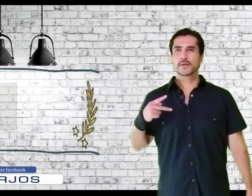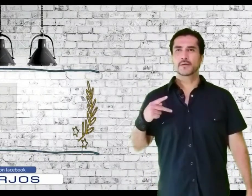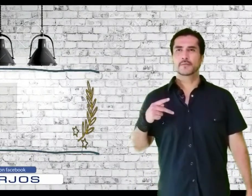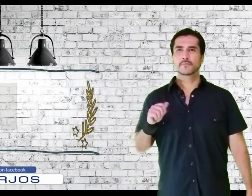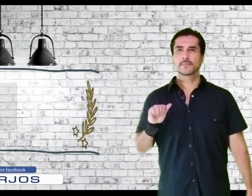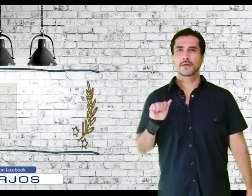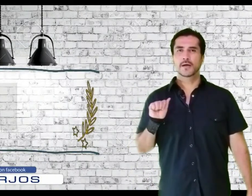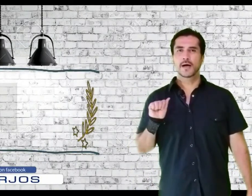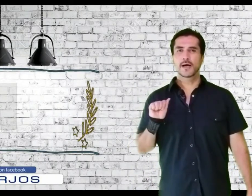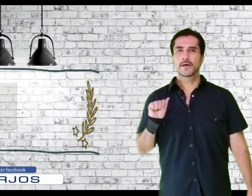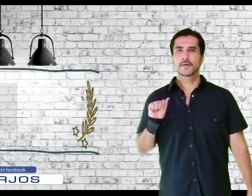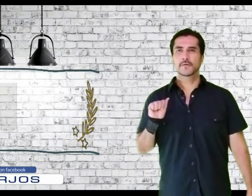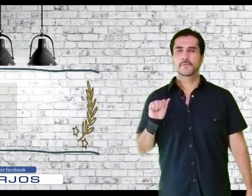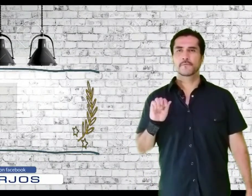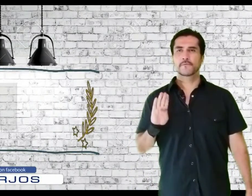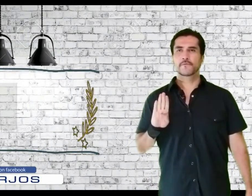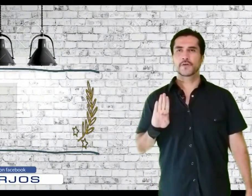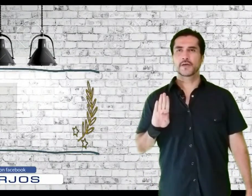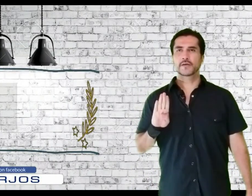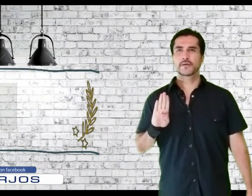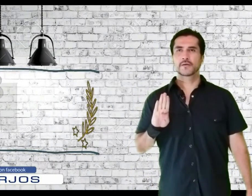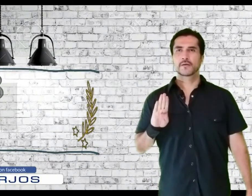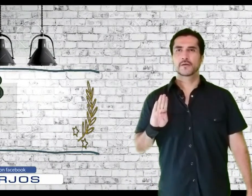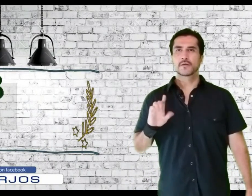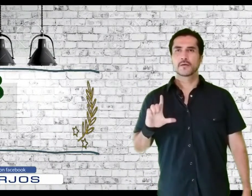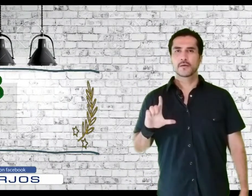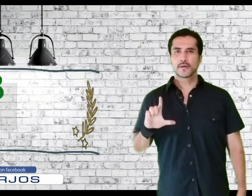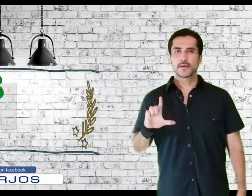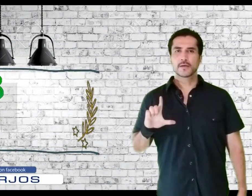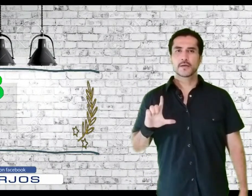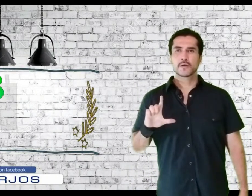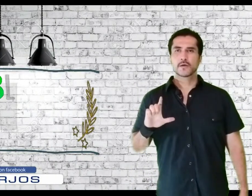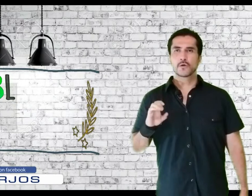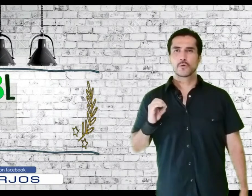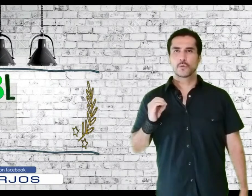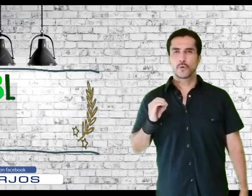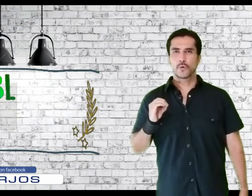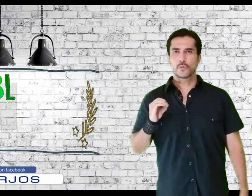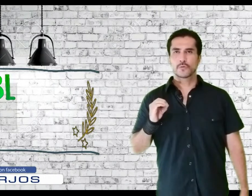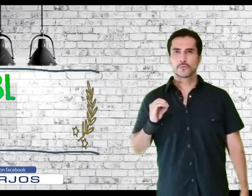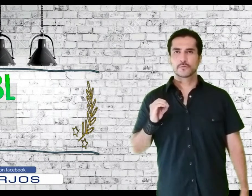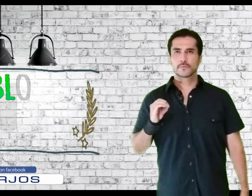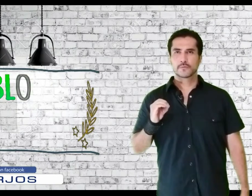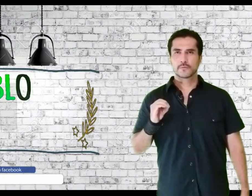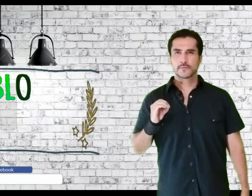P, A, V, L, O.